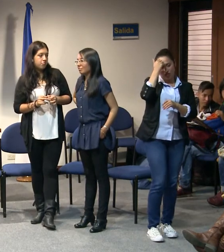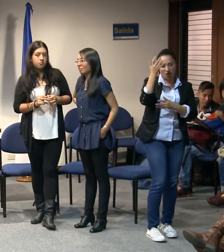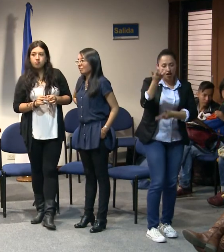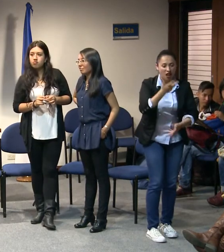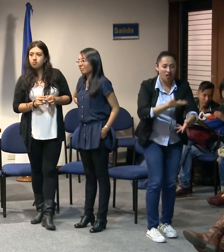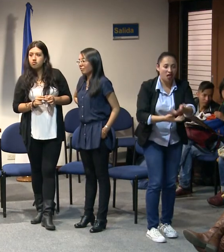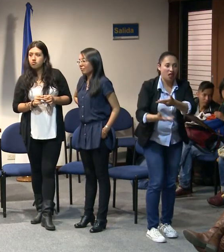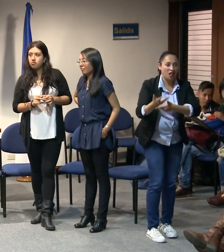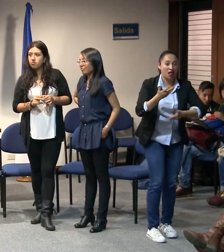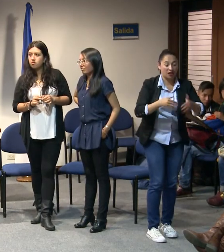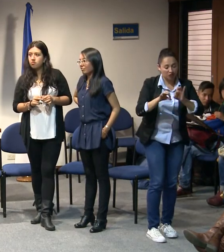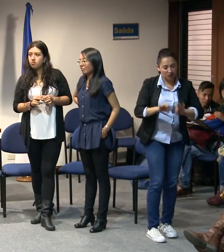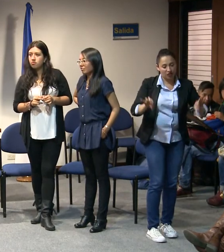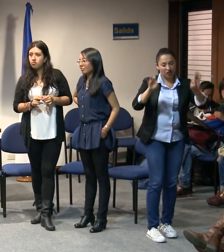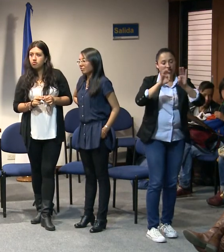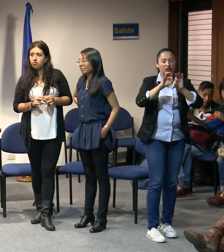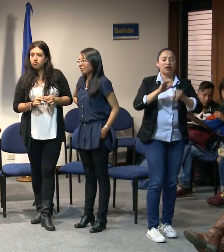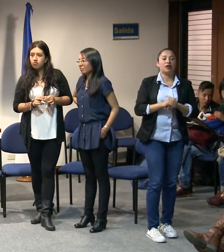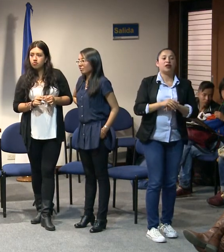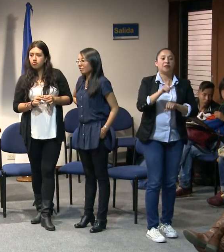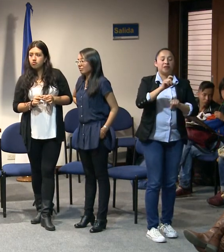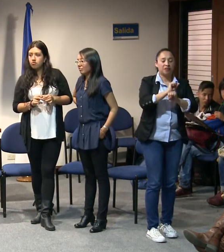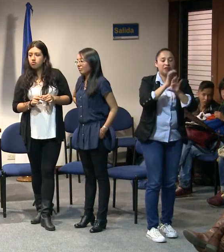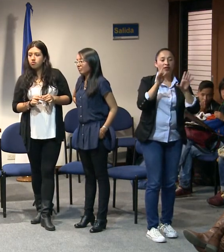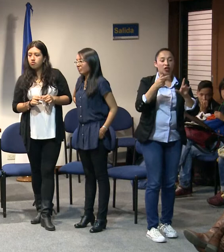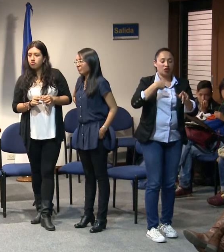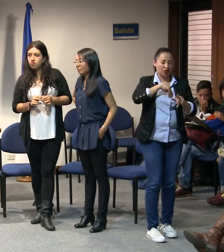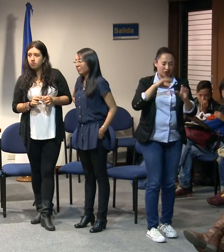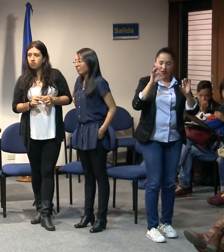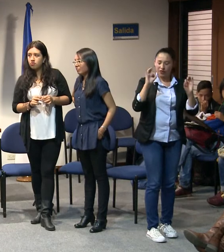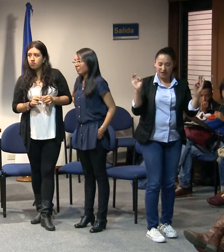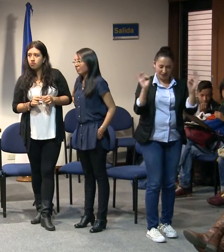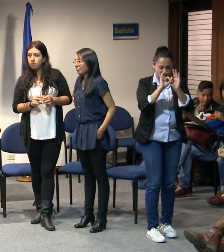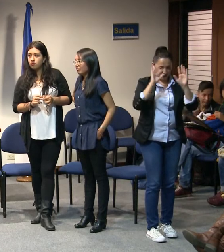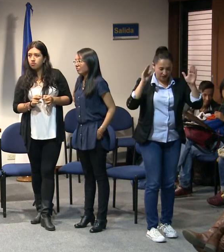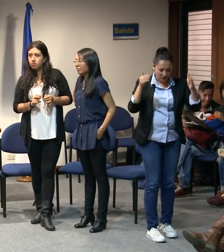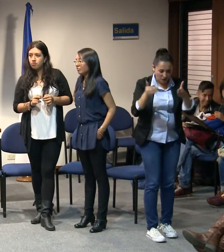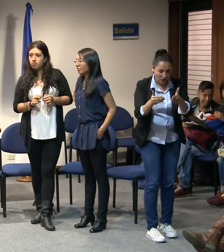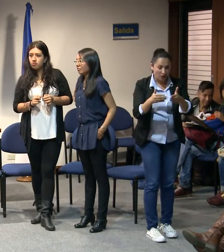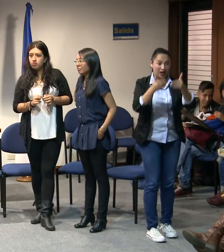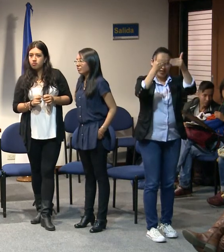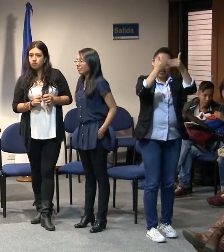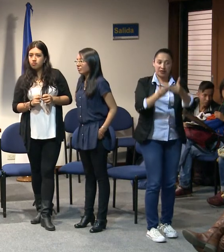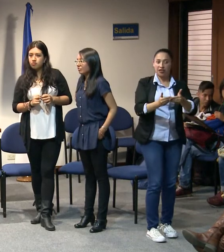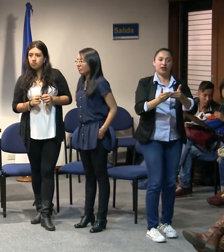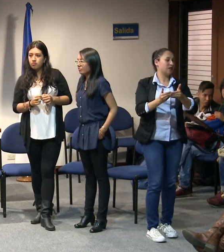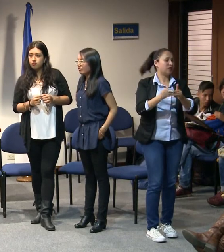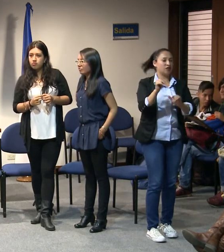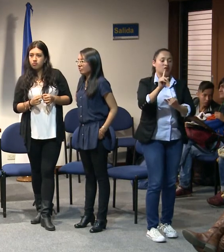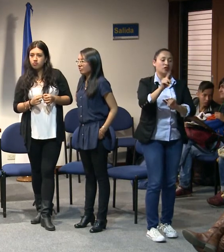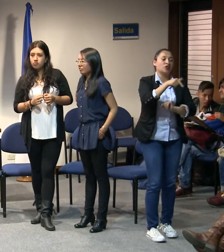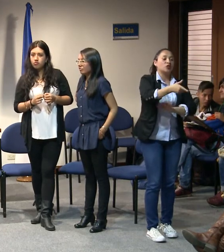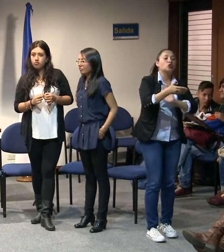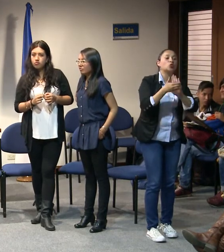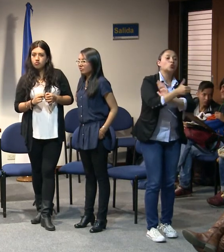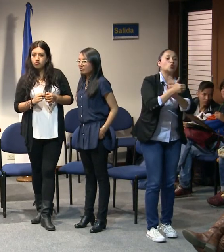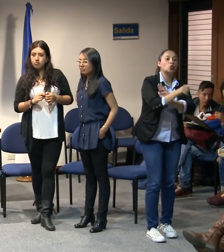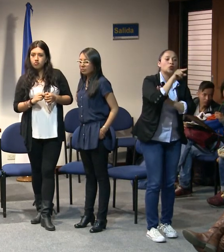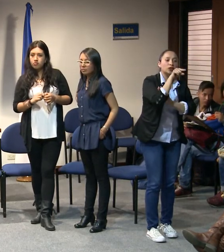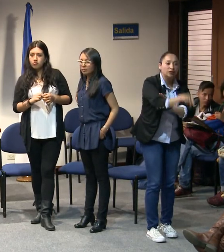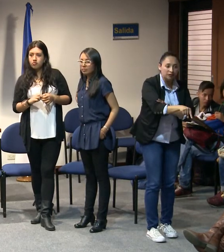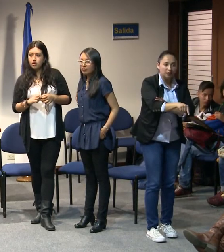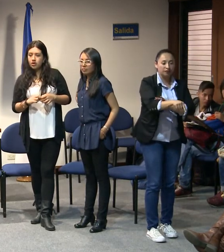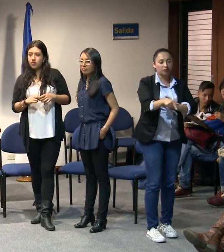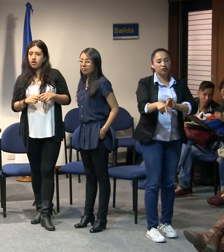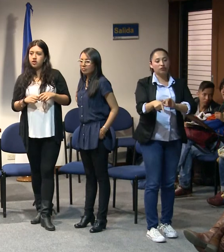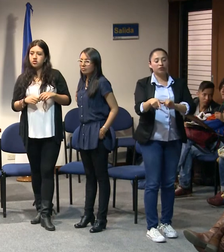formación. Cabe aclarar que lo que nosotros nos quisimos enfocar no fue en la discapacidad, fue en las capacidades que tenían los niños,